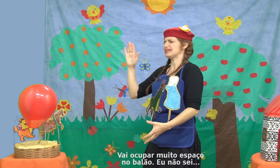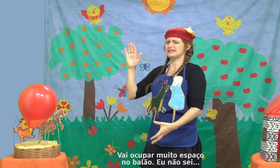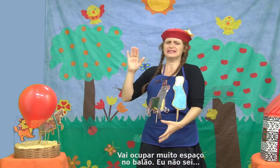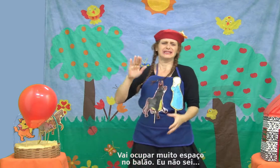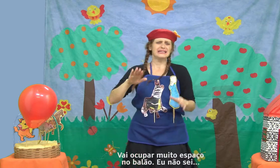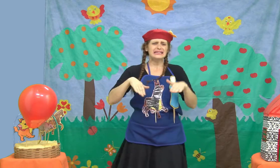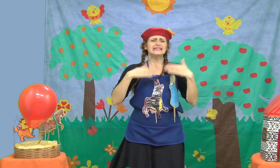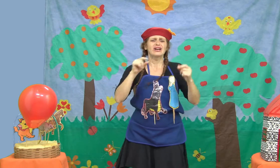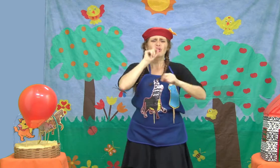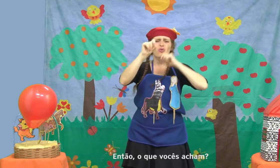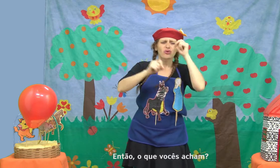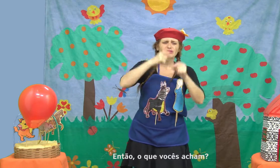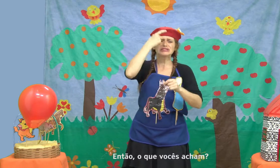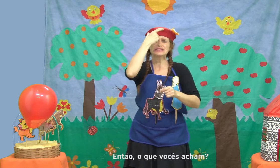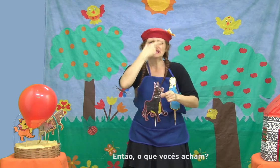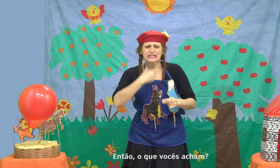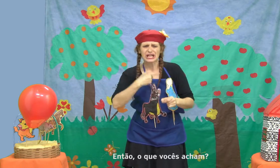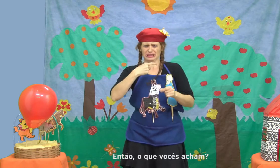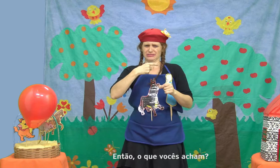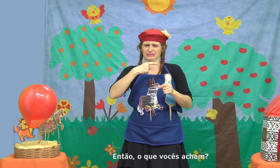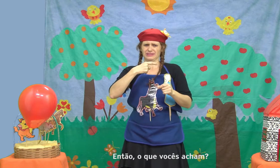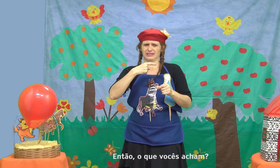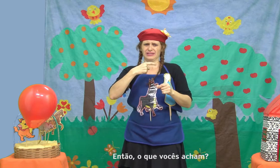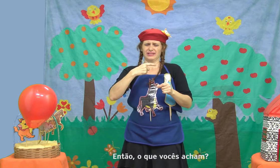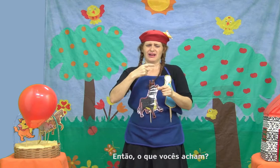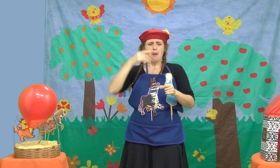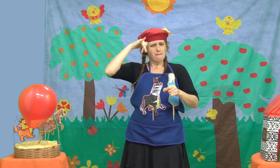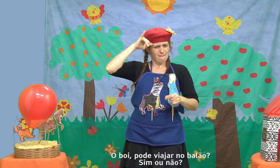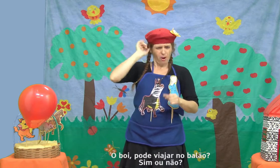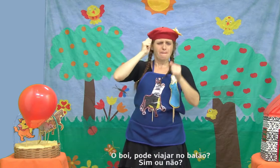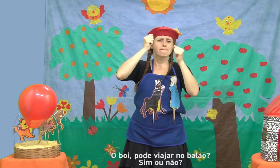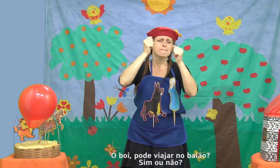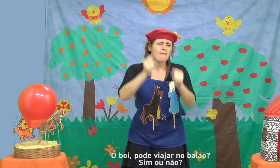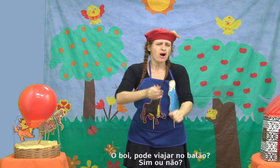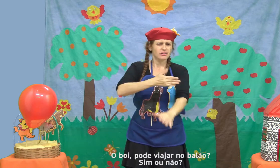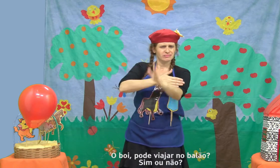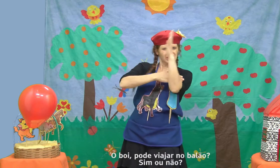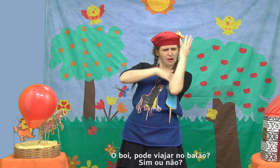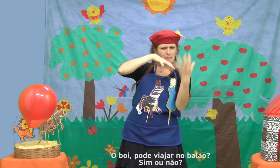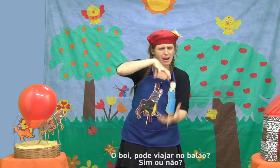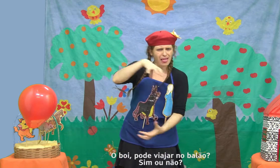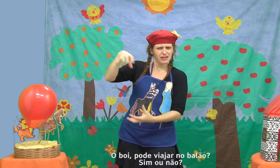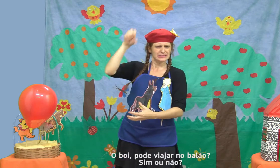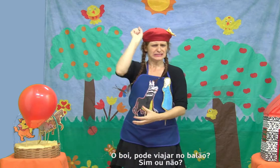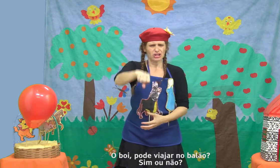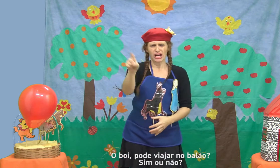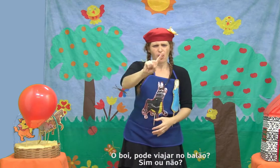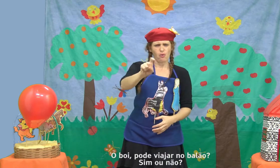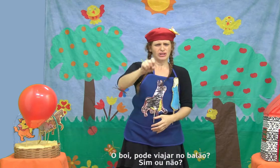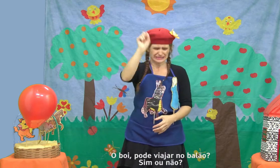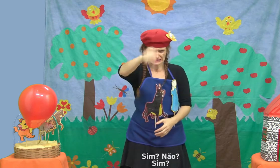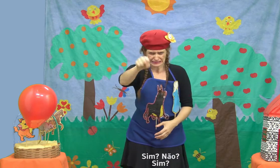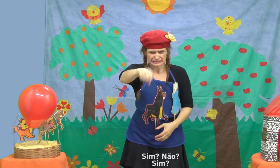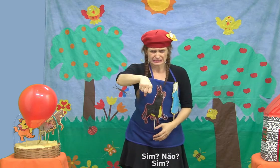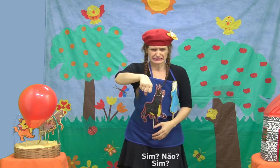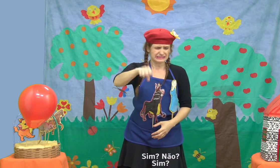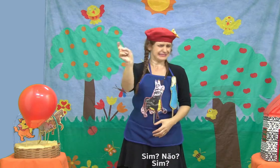sei então o que vocês acham o boi pode viajar no balãozinho não sim não